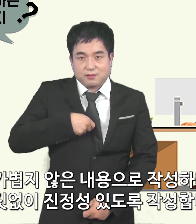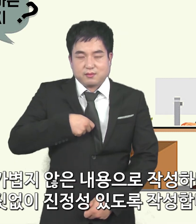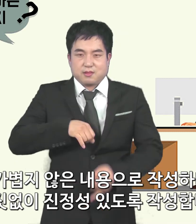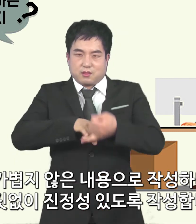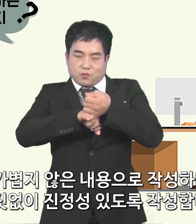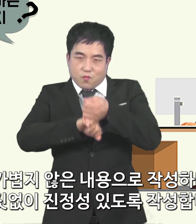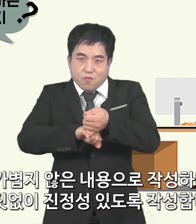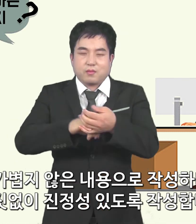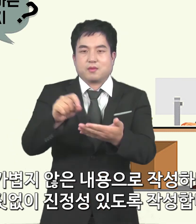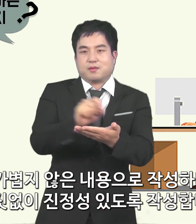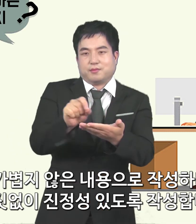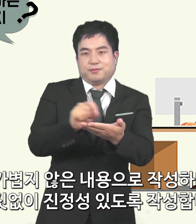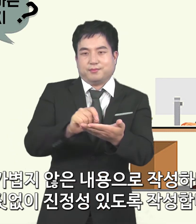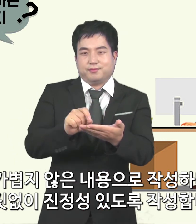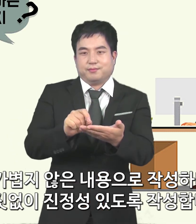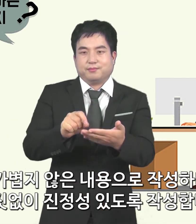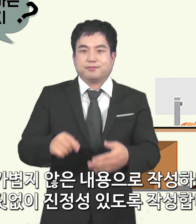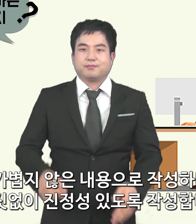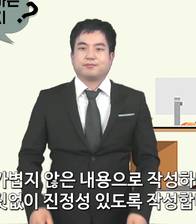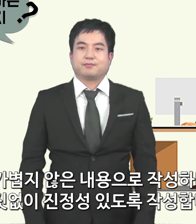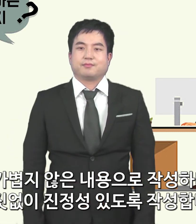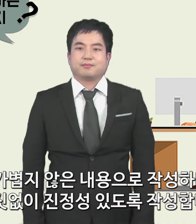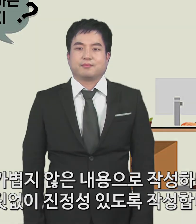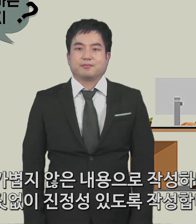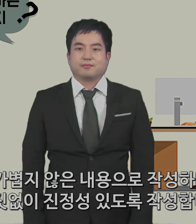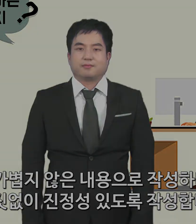거짓 없이 진정성 있도록 작성합니다.